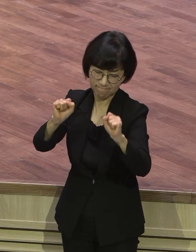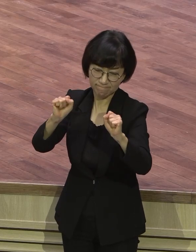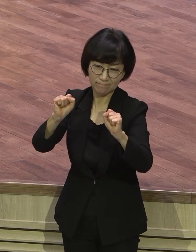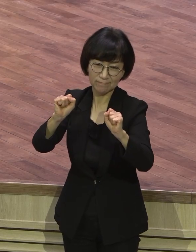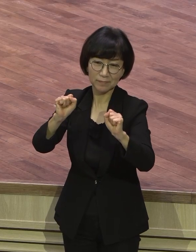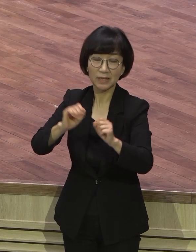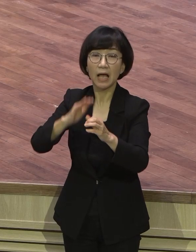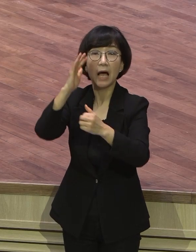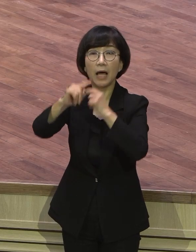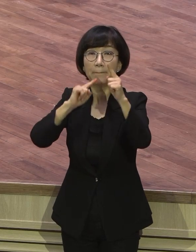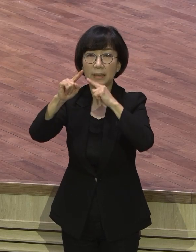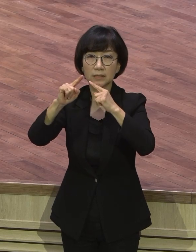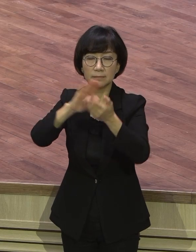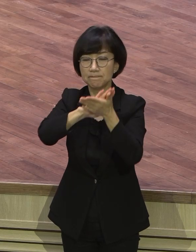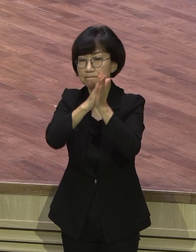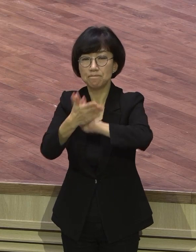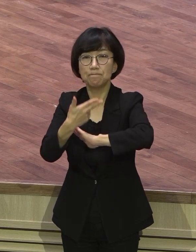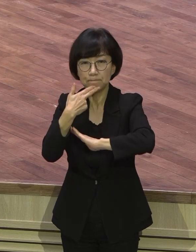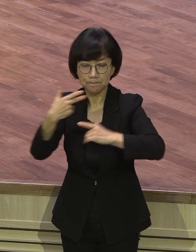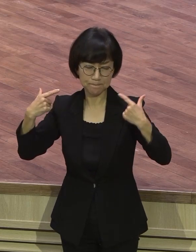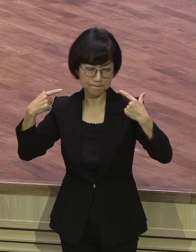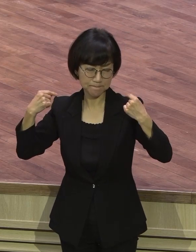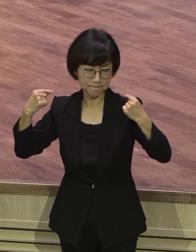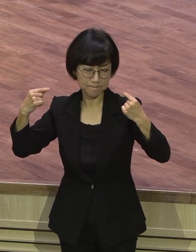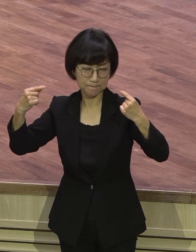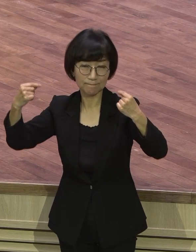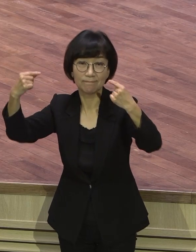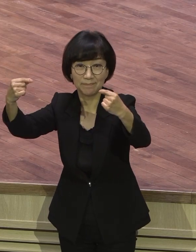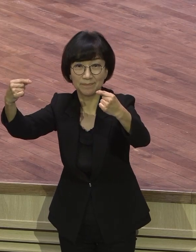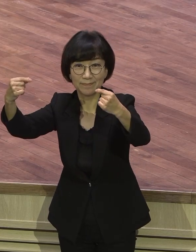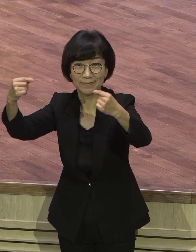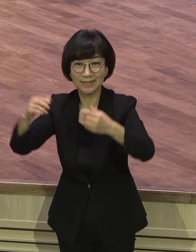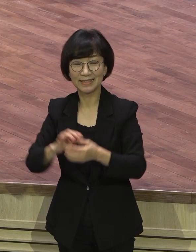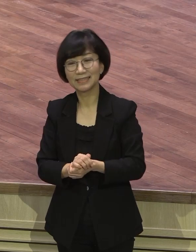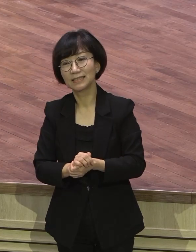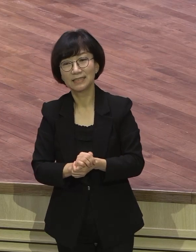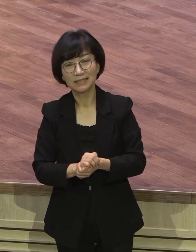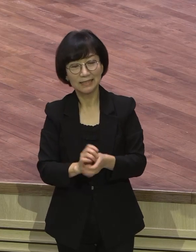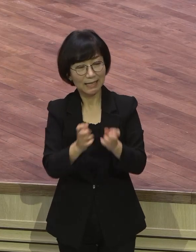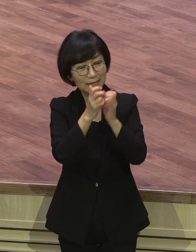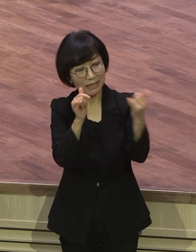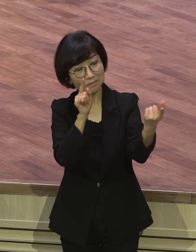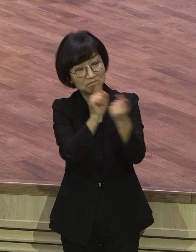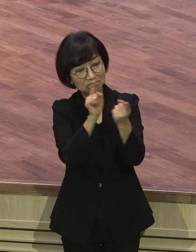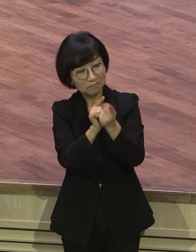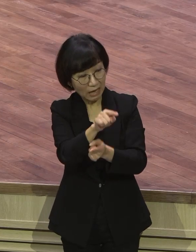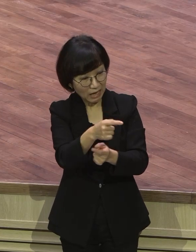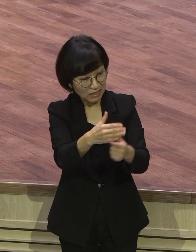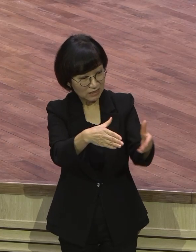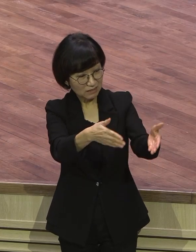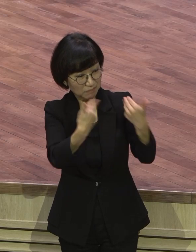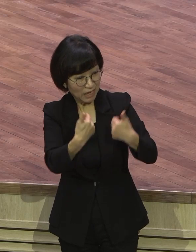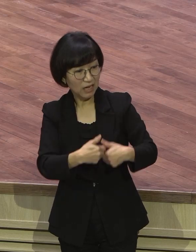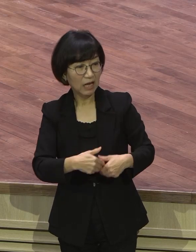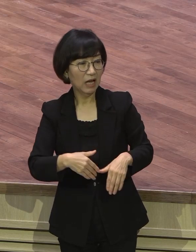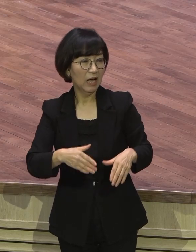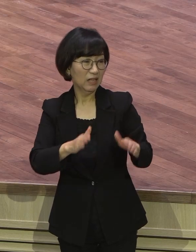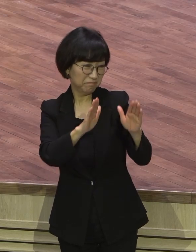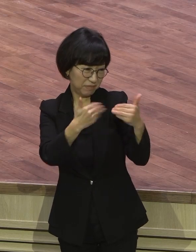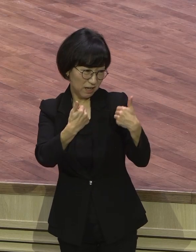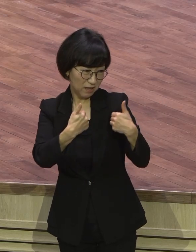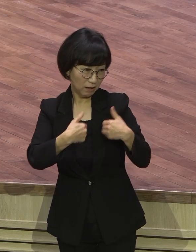않습니다 사람 통해서 실망할 것도 없고 여러 시험들 것도 없어요 사람이 그럴 수 있어요 사람은